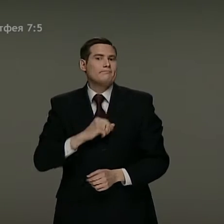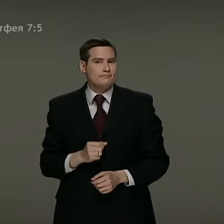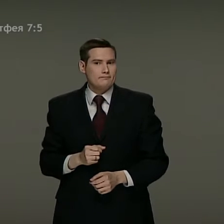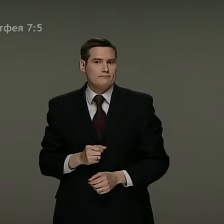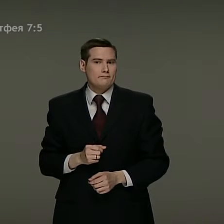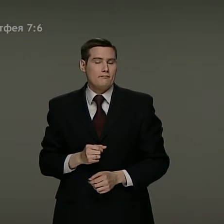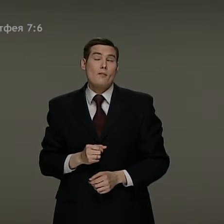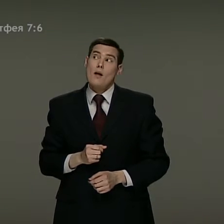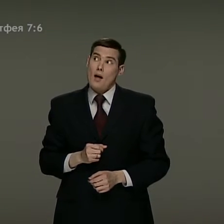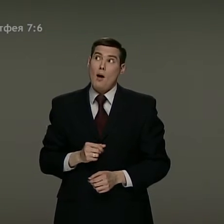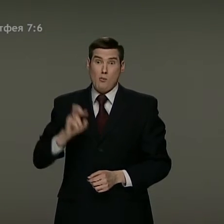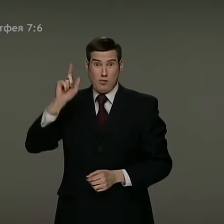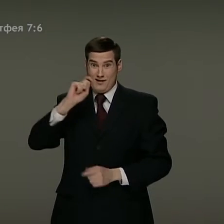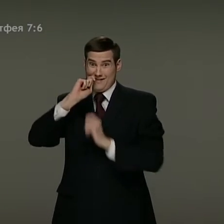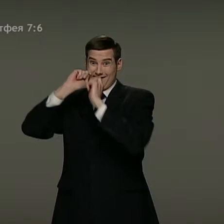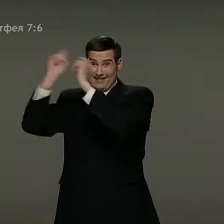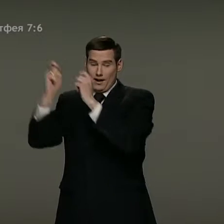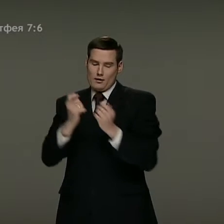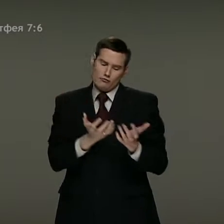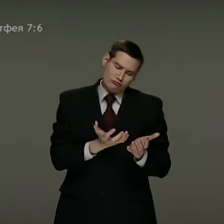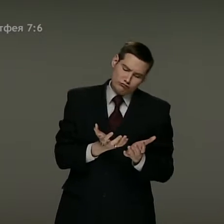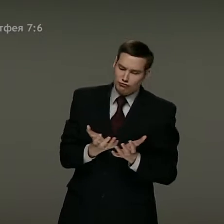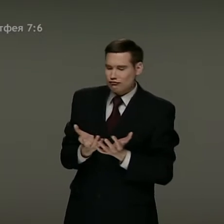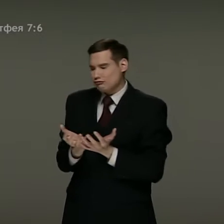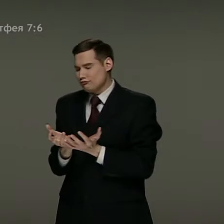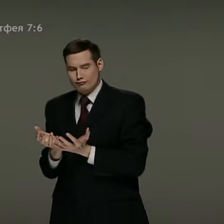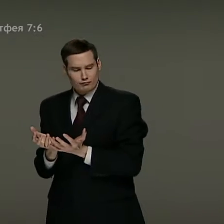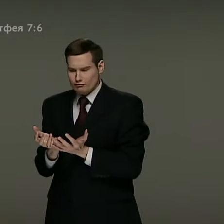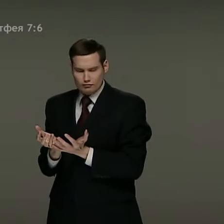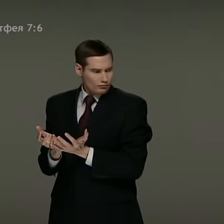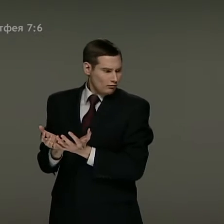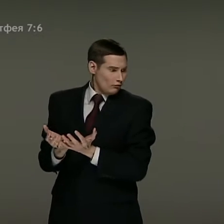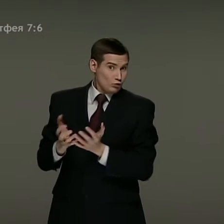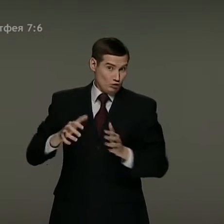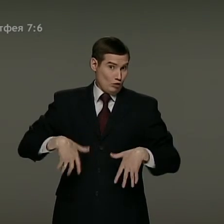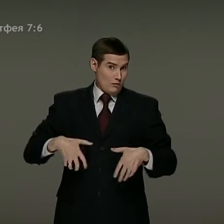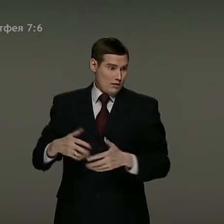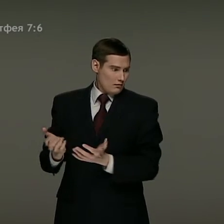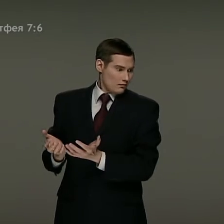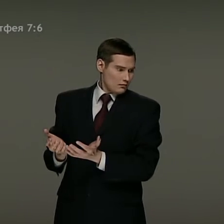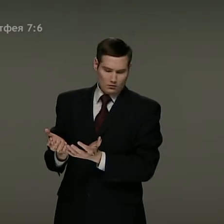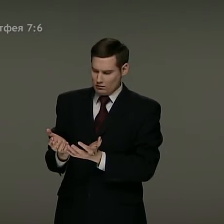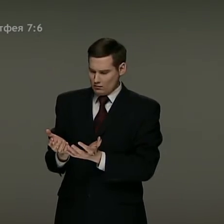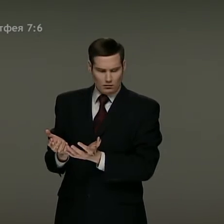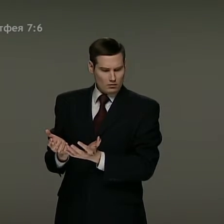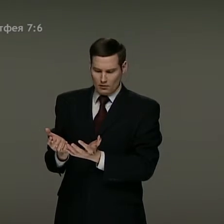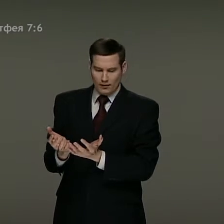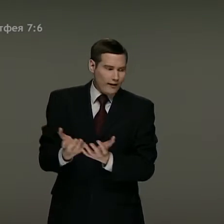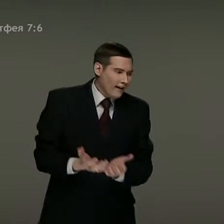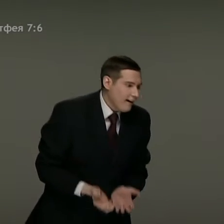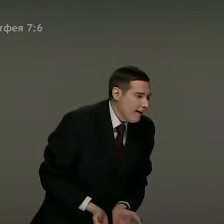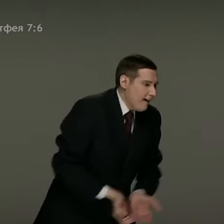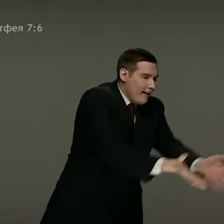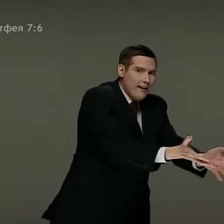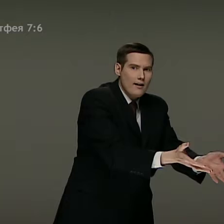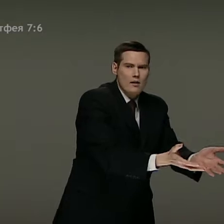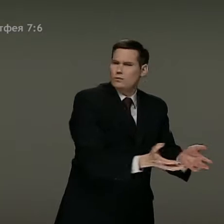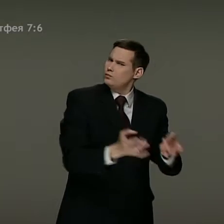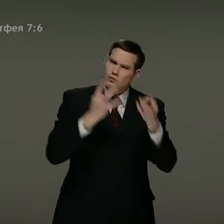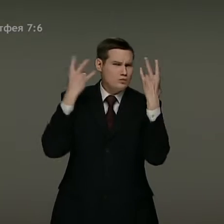пришлось. Вы поймите, не я вас учил братьев своих убивать.